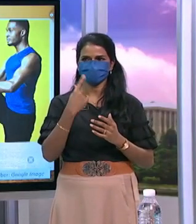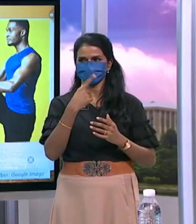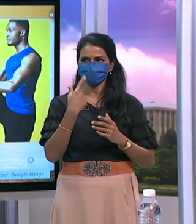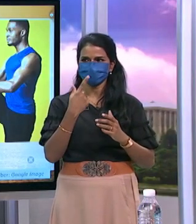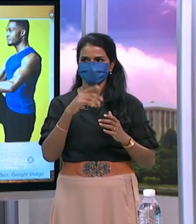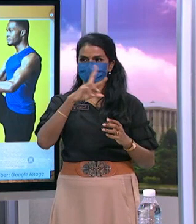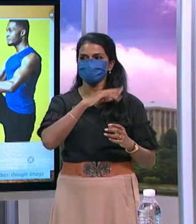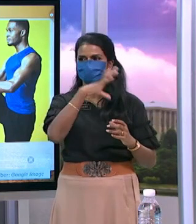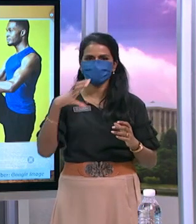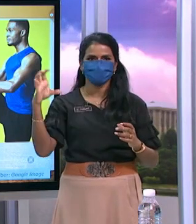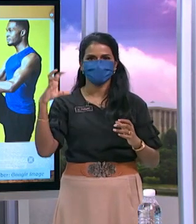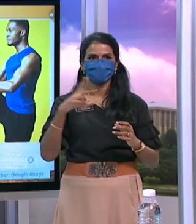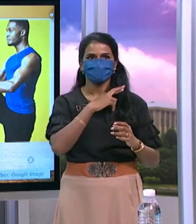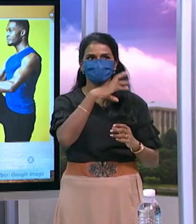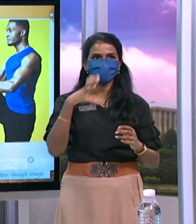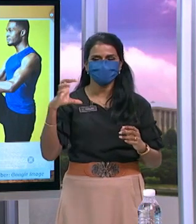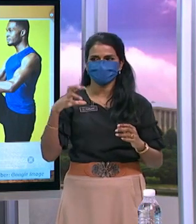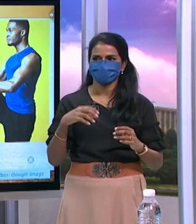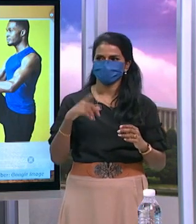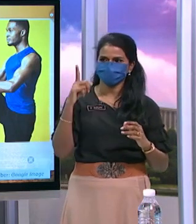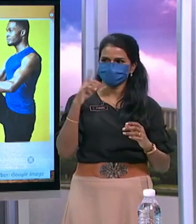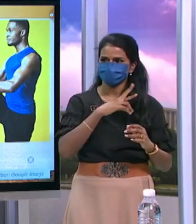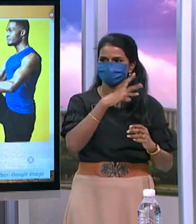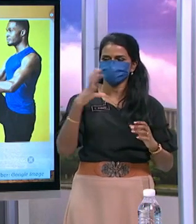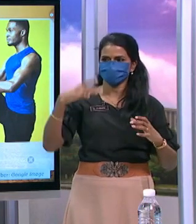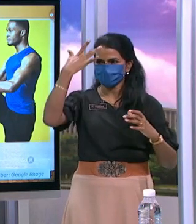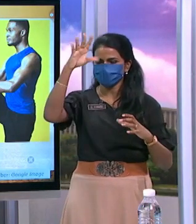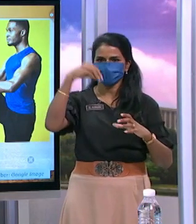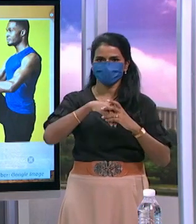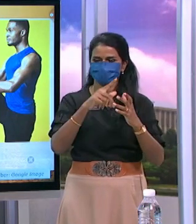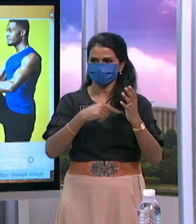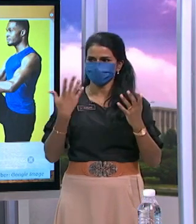Siapa? Rucwa. Rucwa. Okey, Rucwa pandai dalam apa ya?